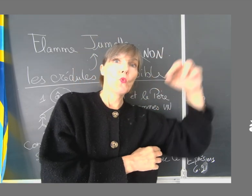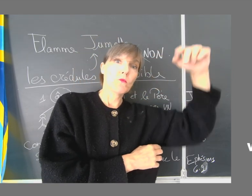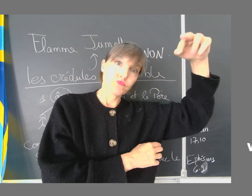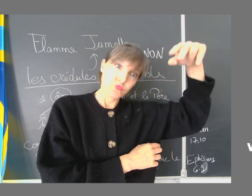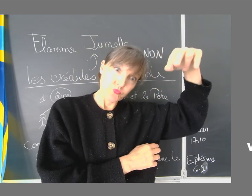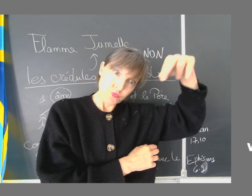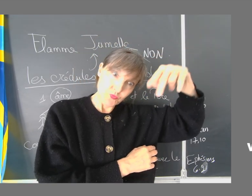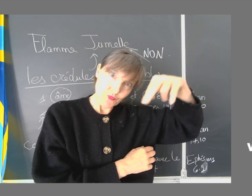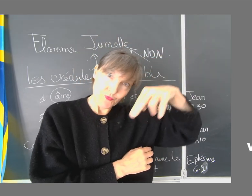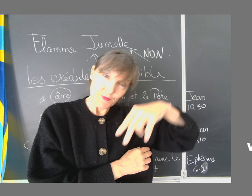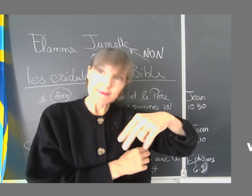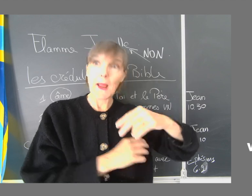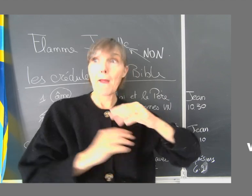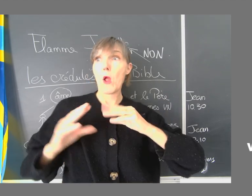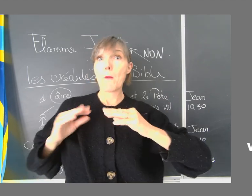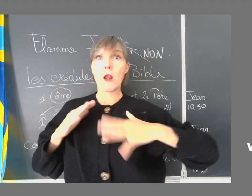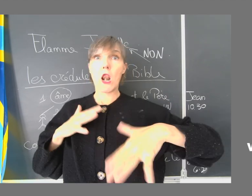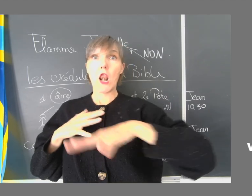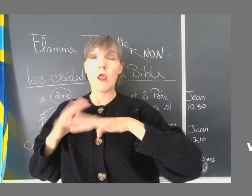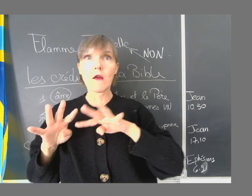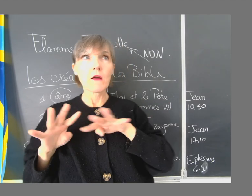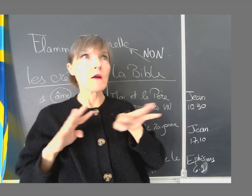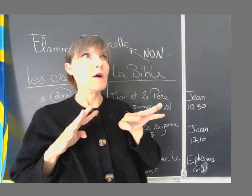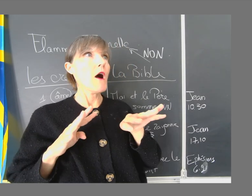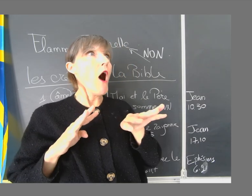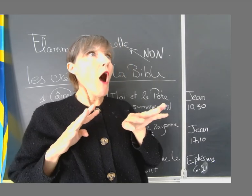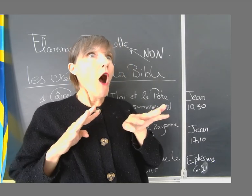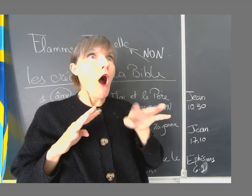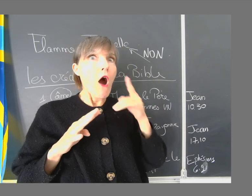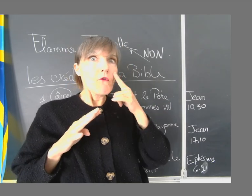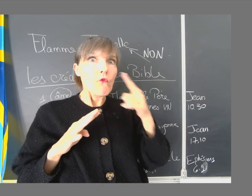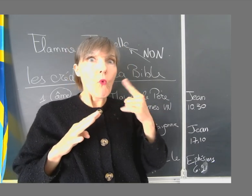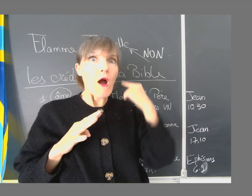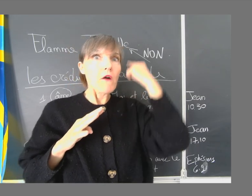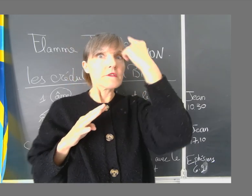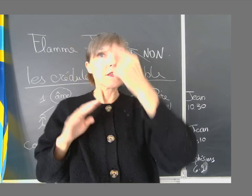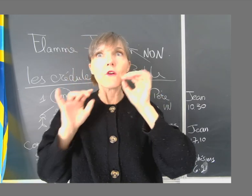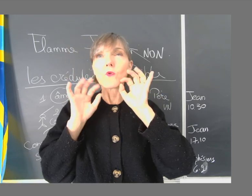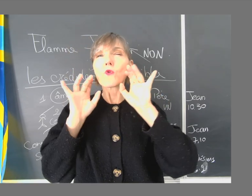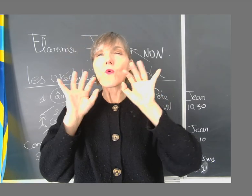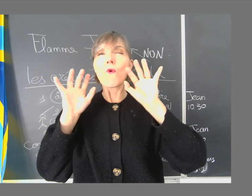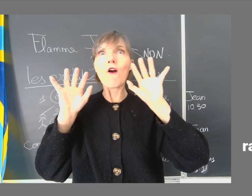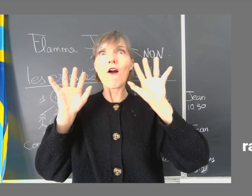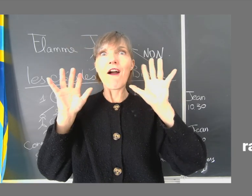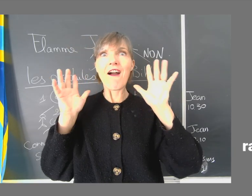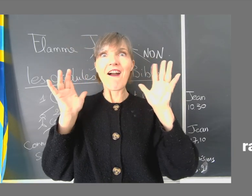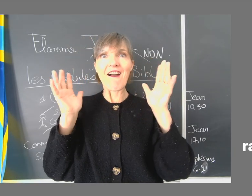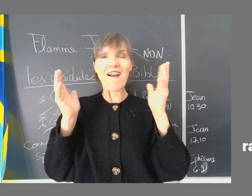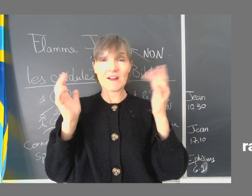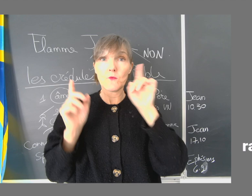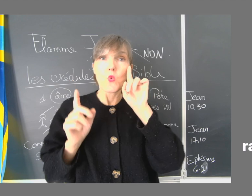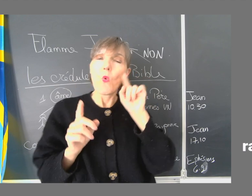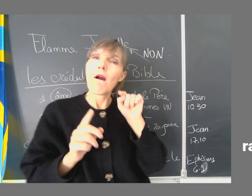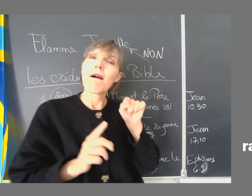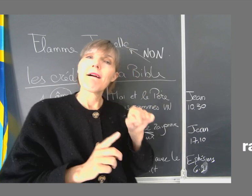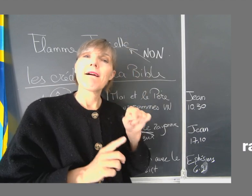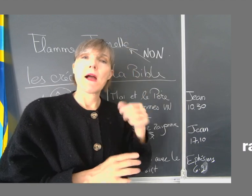voir le peuple et le peuple a vu le visage de Moïse rayonner parce que